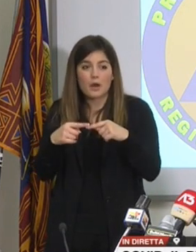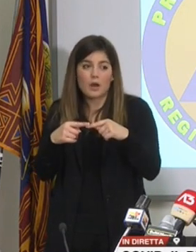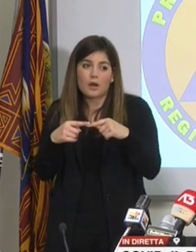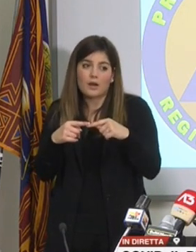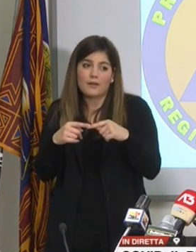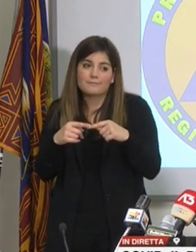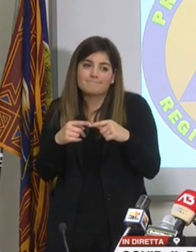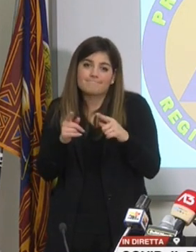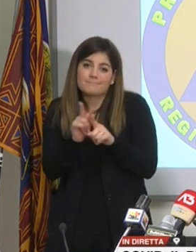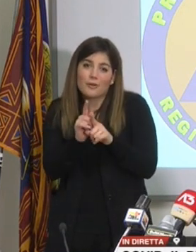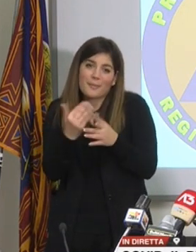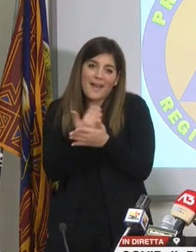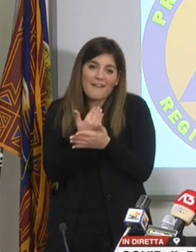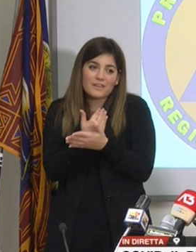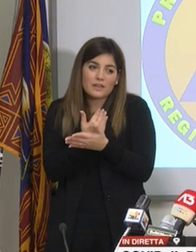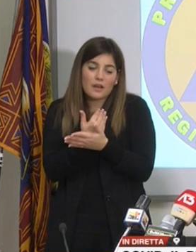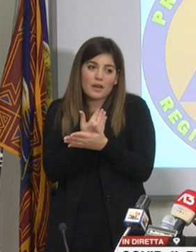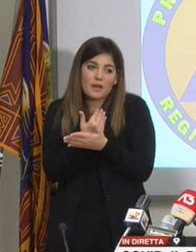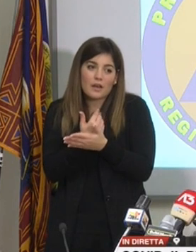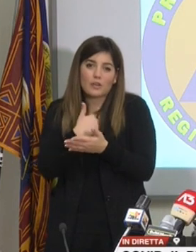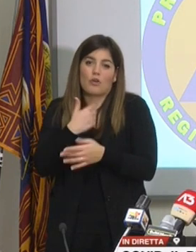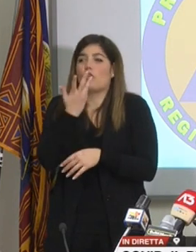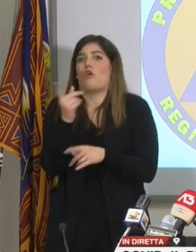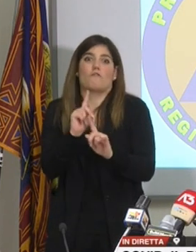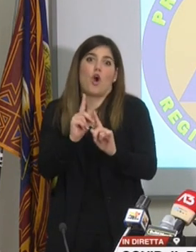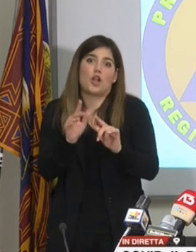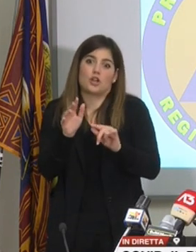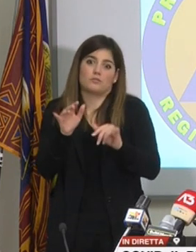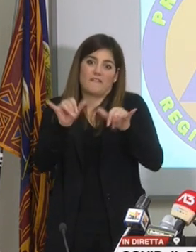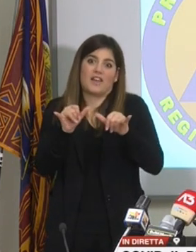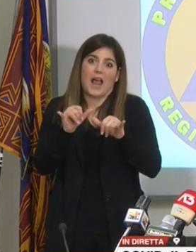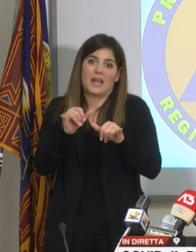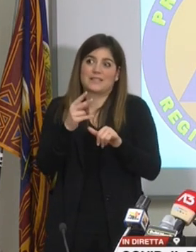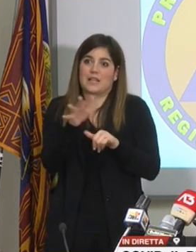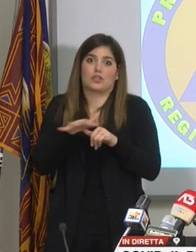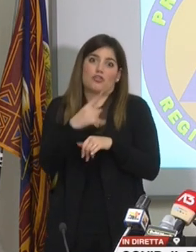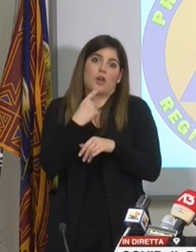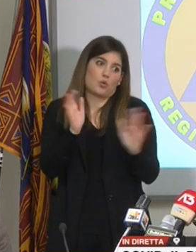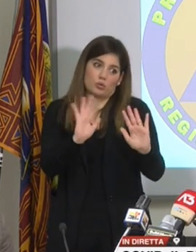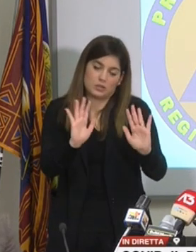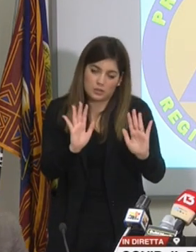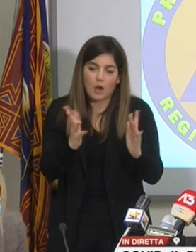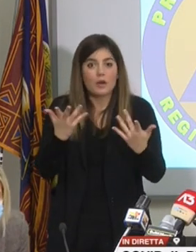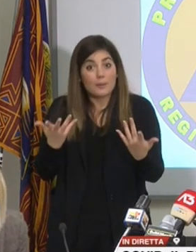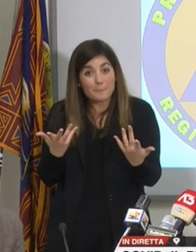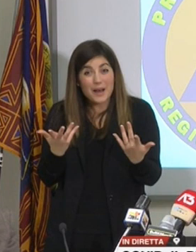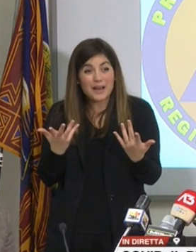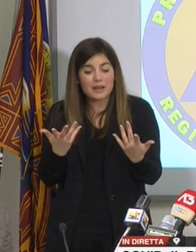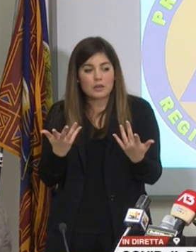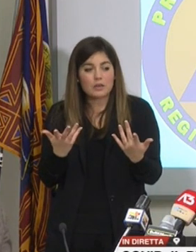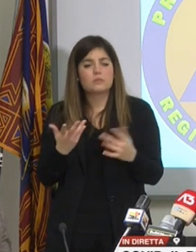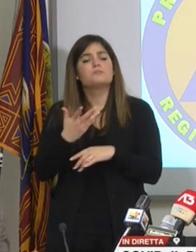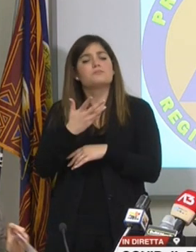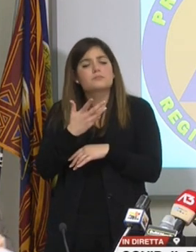pretende, ecco, nessuno pretende, ecco, che Venezia diventi. Ma più che una disciplina per la città d'arte, direi che deve esserci una disciplina